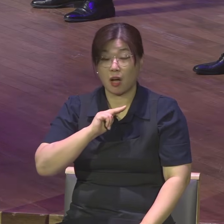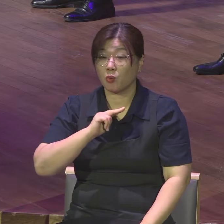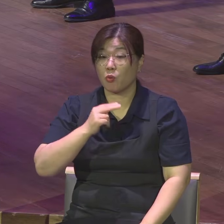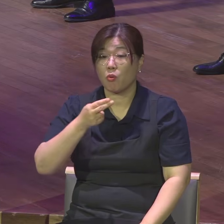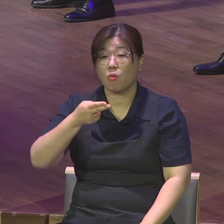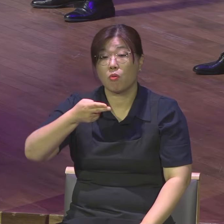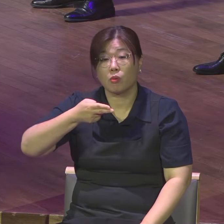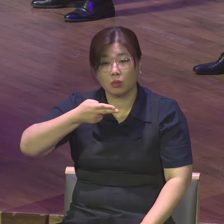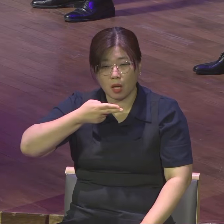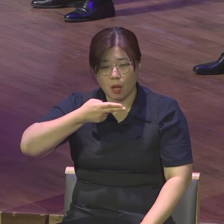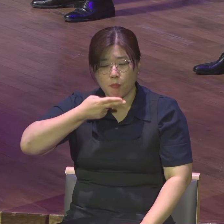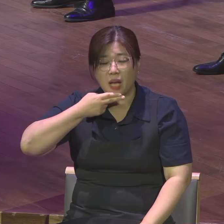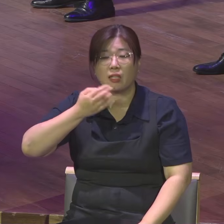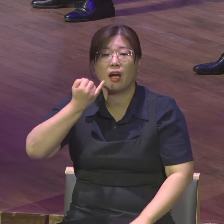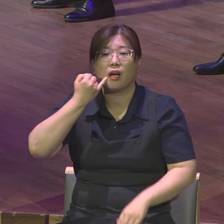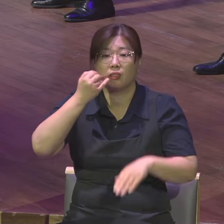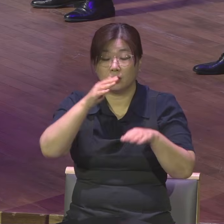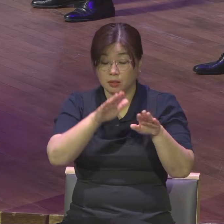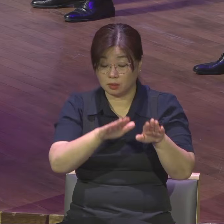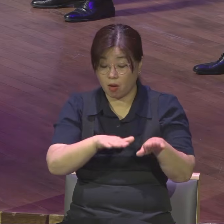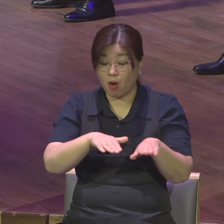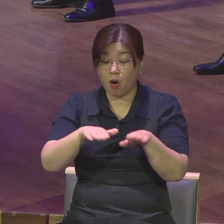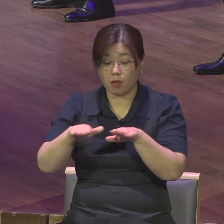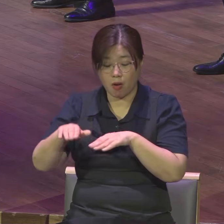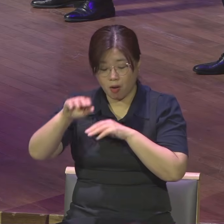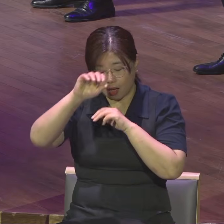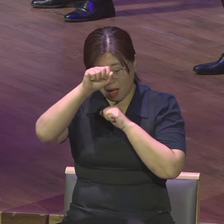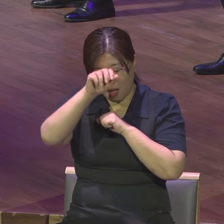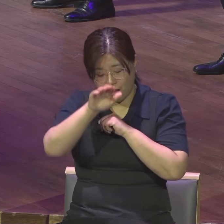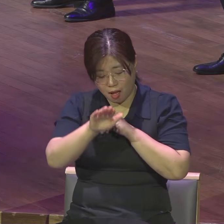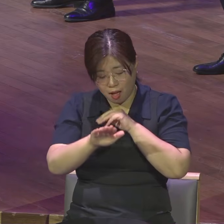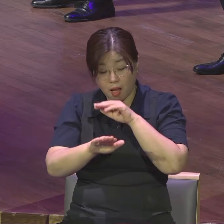의심치 않고 바다를